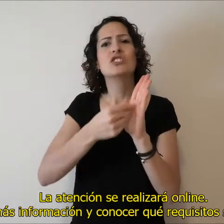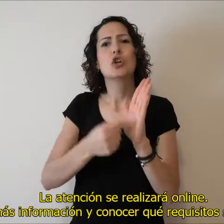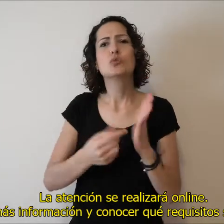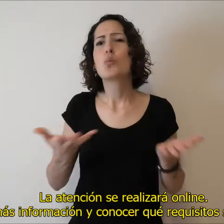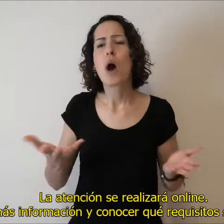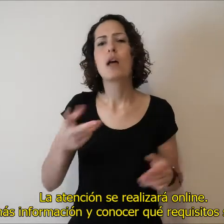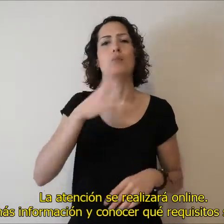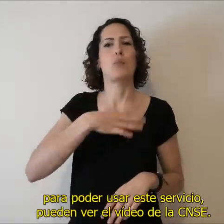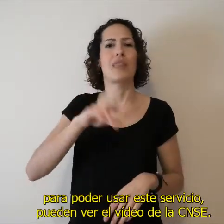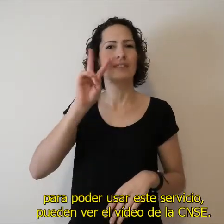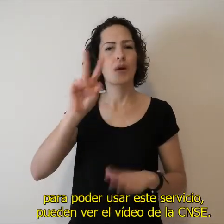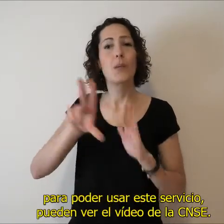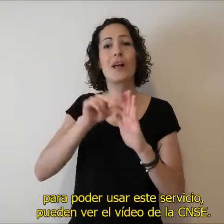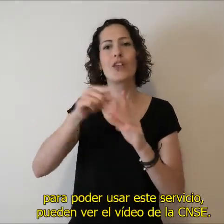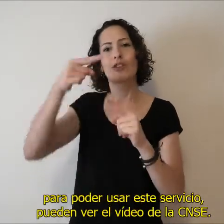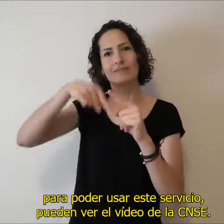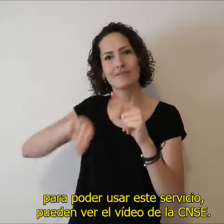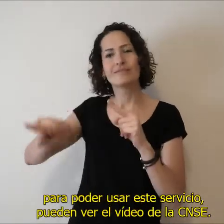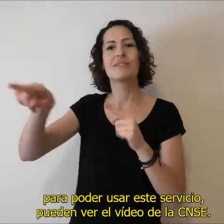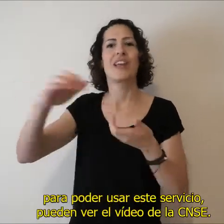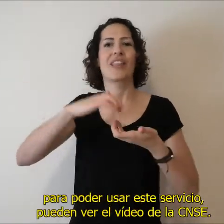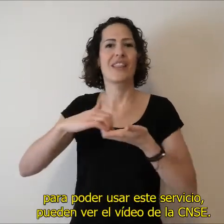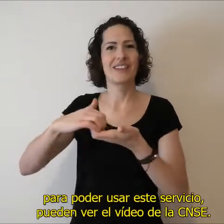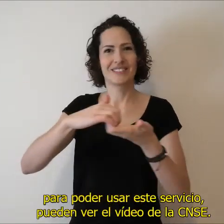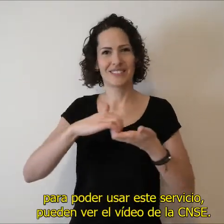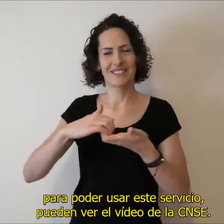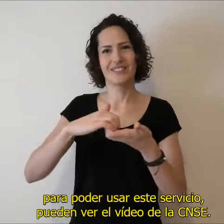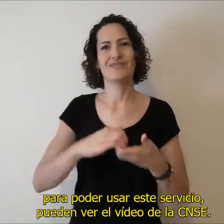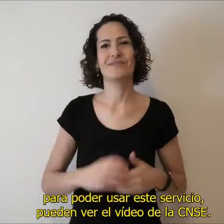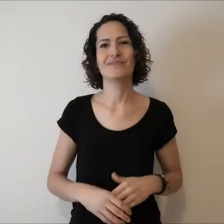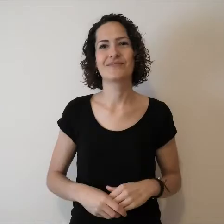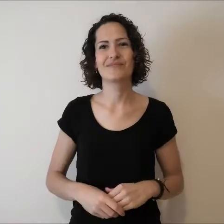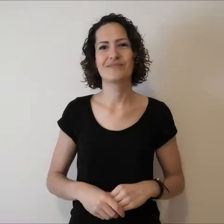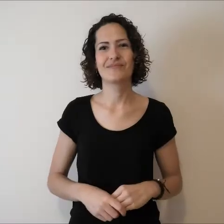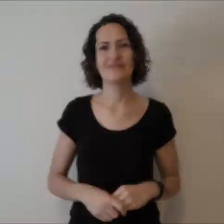necesita para poder usar este servicio pueden ver el vídeo de la cms